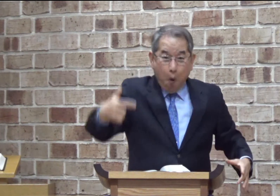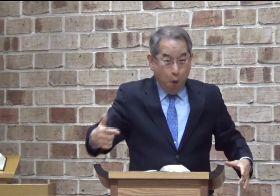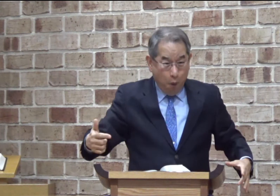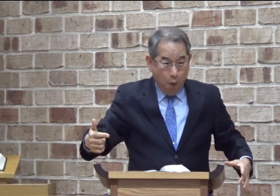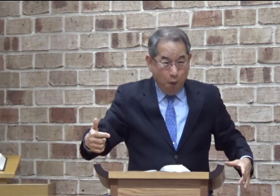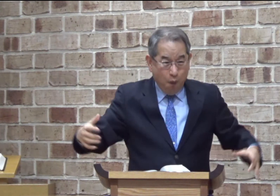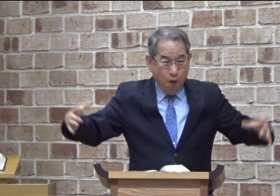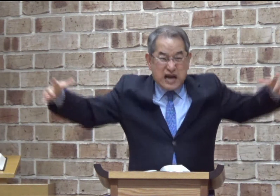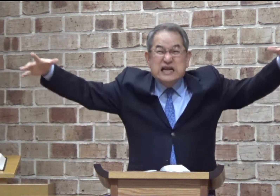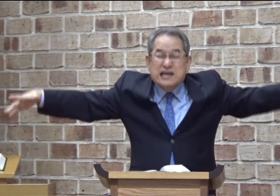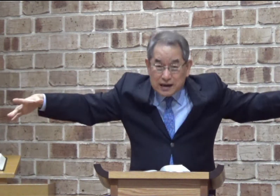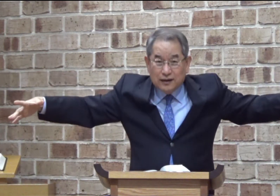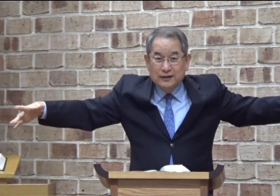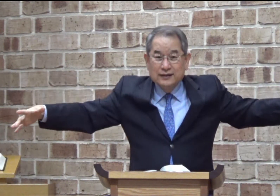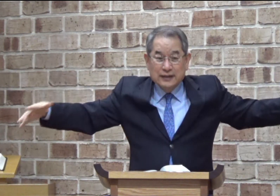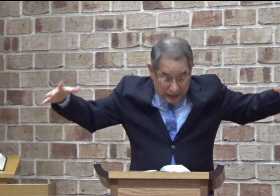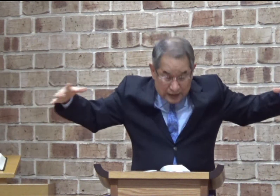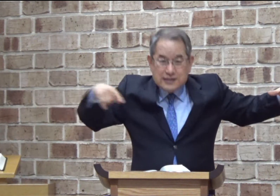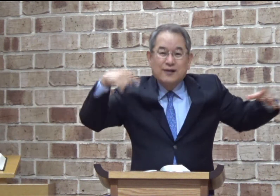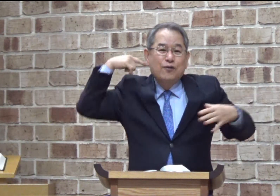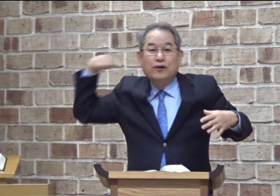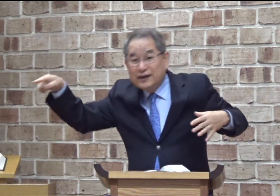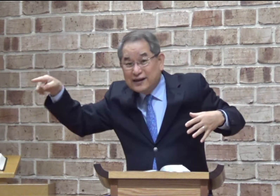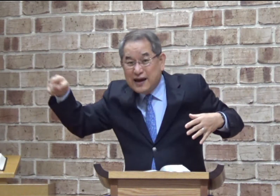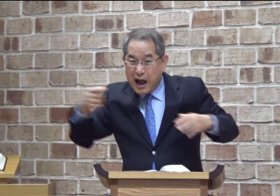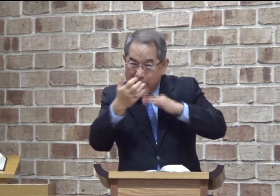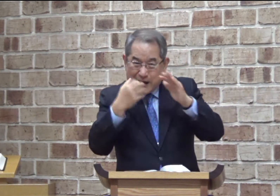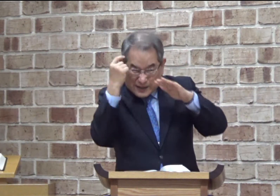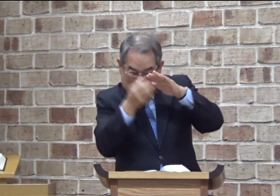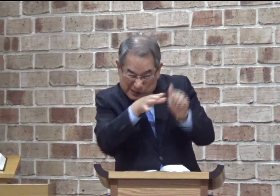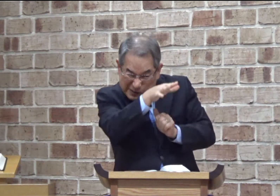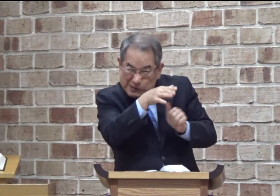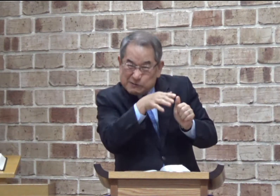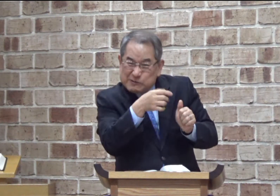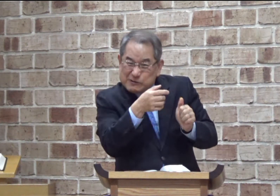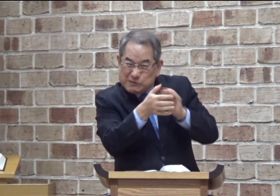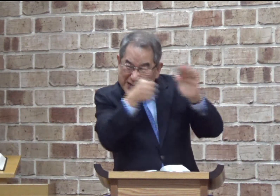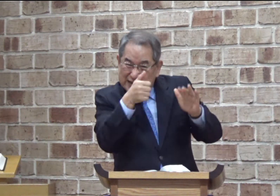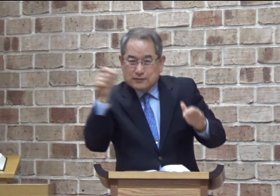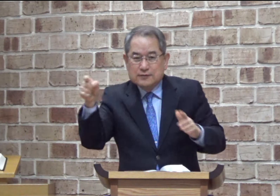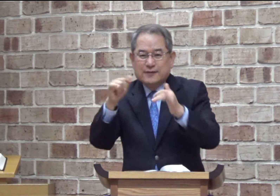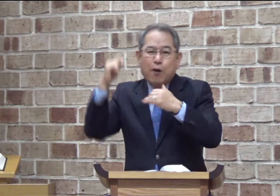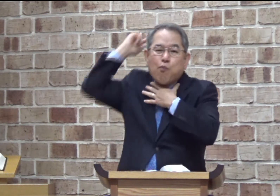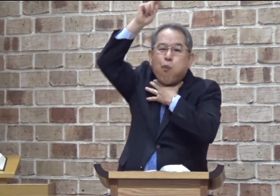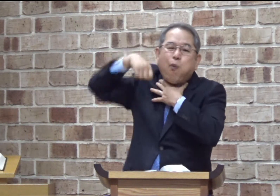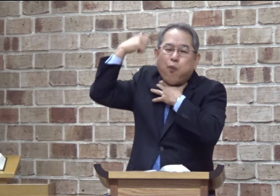속이고 피해를 주는 사람은 그런 돌을 메고 바다에 빠지는 것이 낫다고